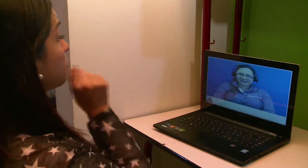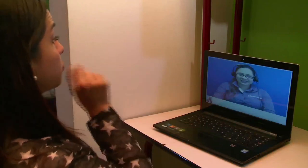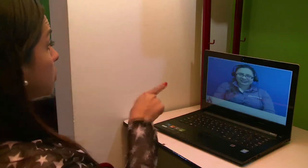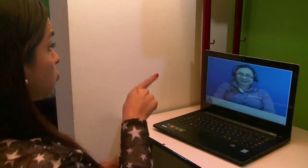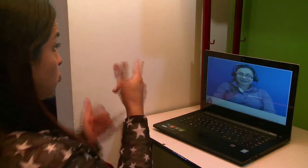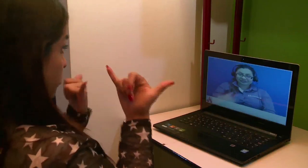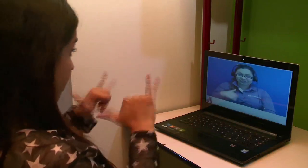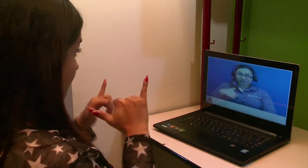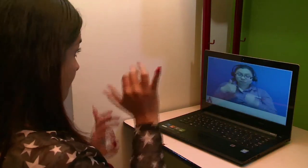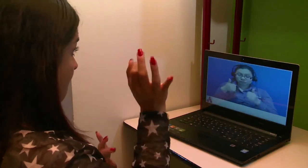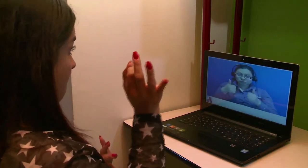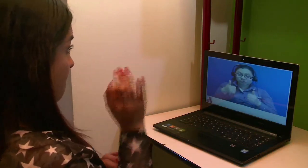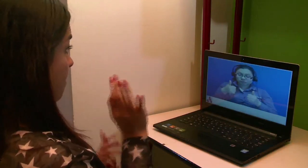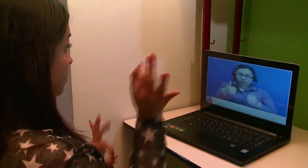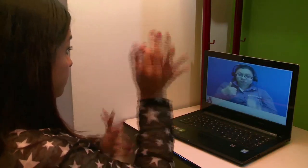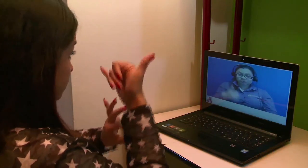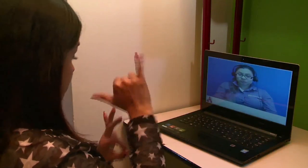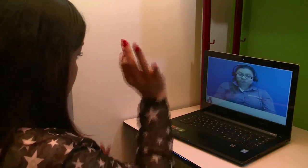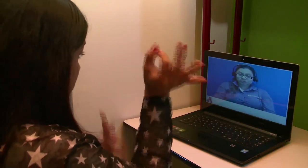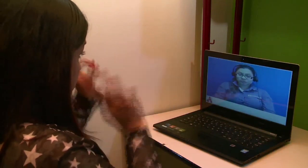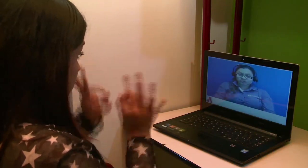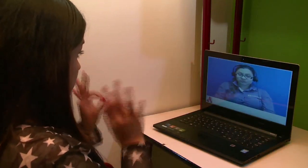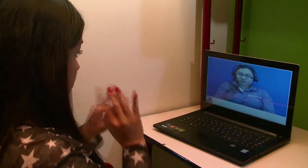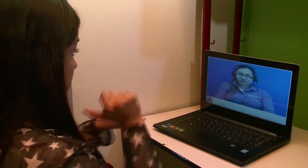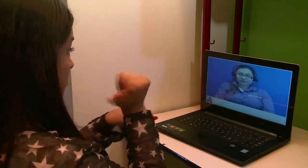parece que es muy útil el Centro de Relevo.